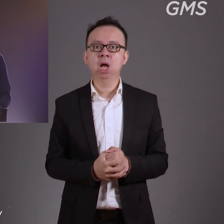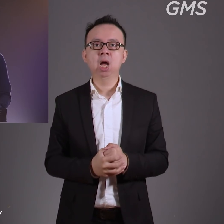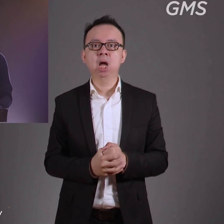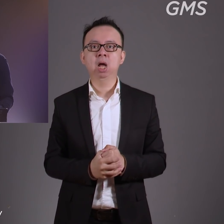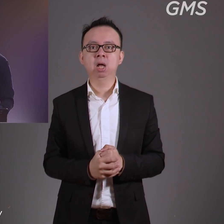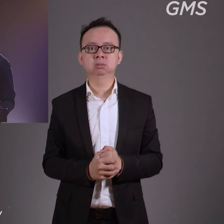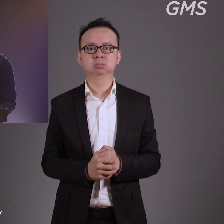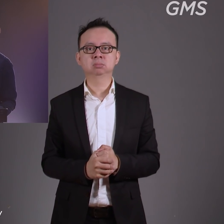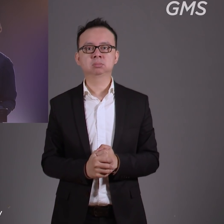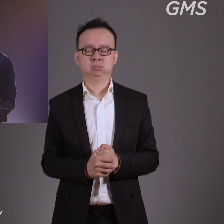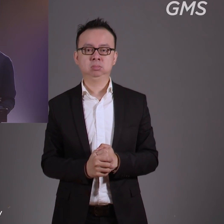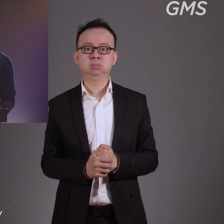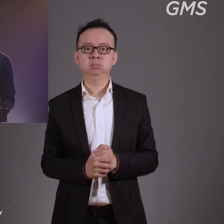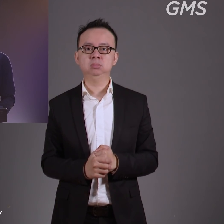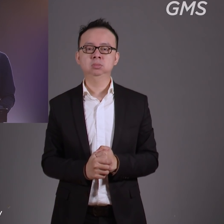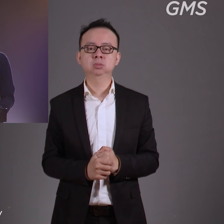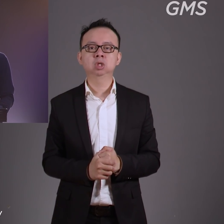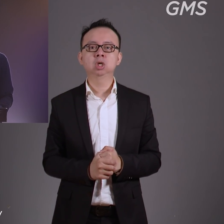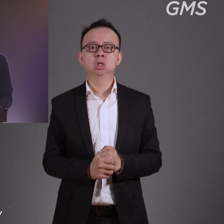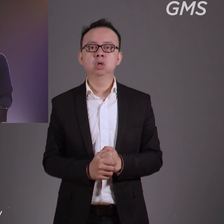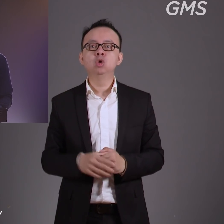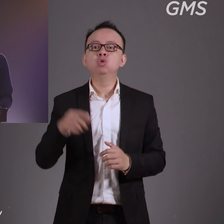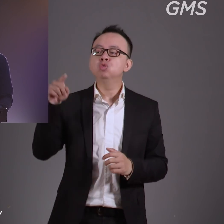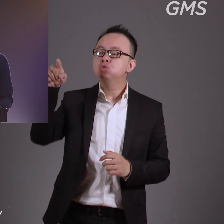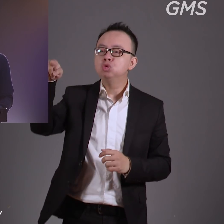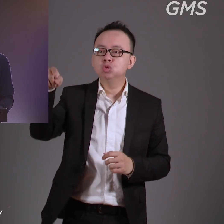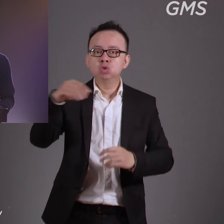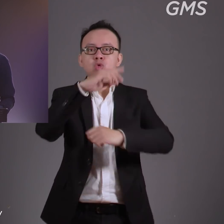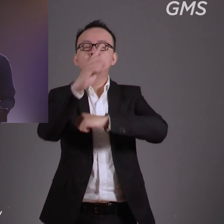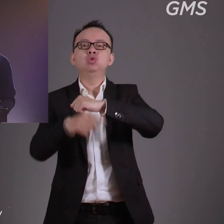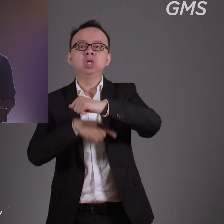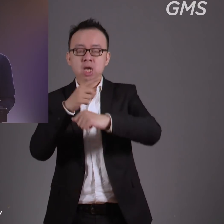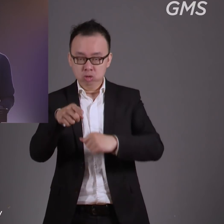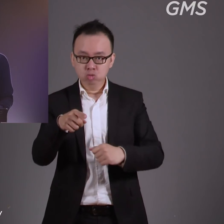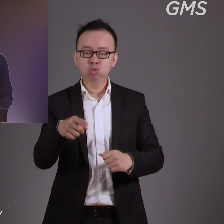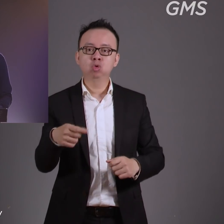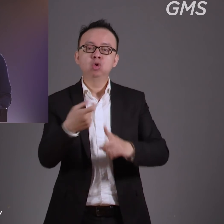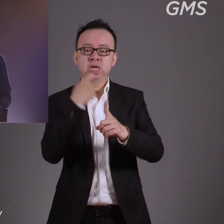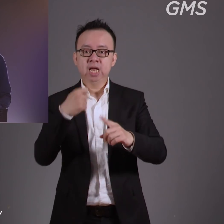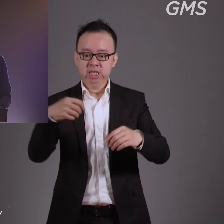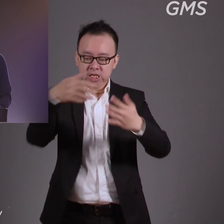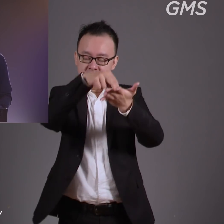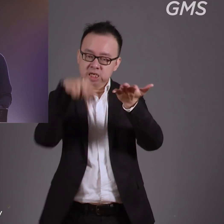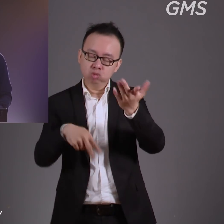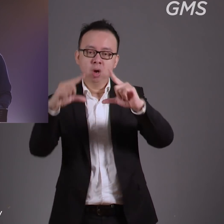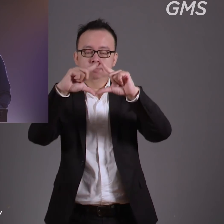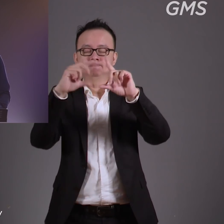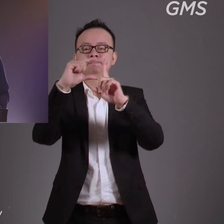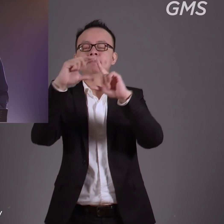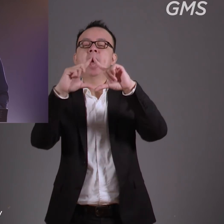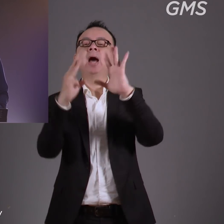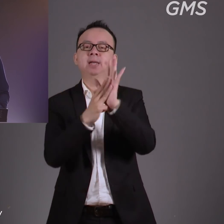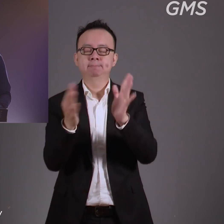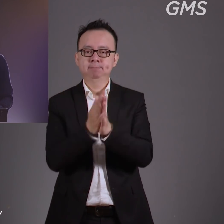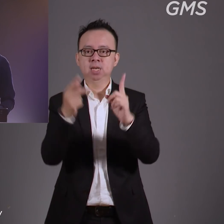semata-mata. Karena ujung dunia dan semua ras manusia itu adalah pada kejatuhan Adam dan Hawa. Dan kalau kita di